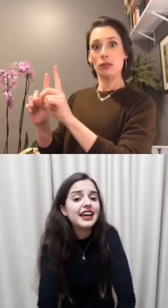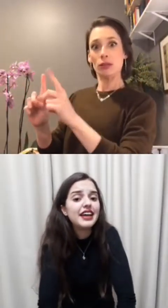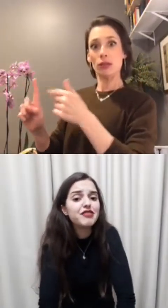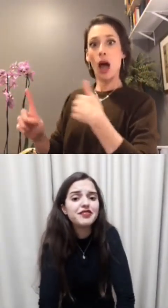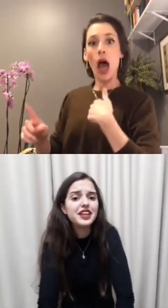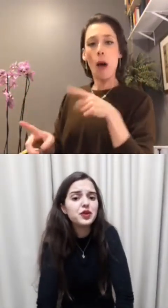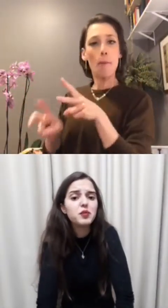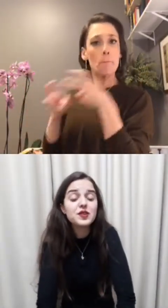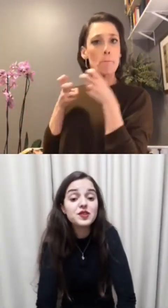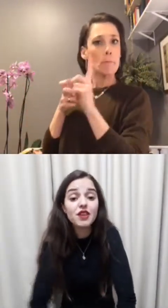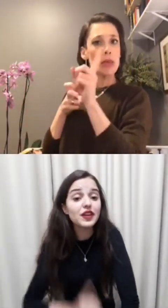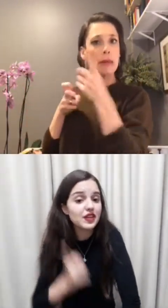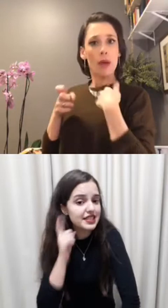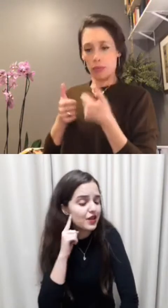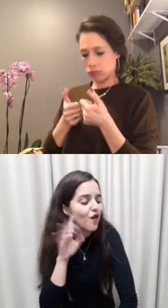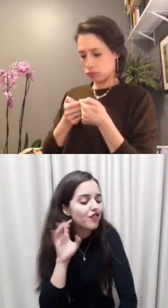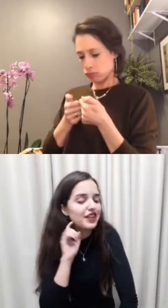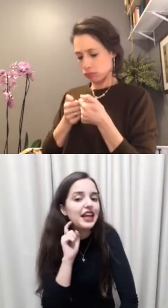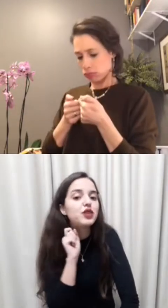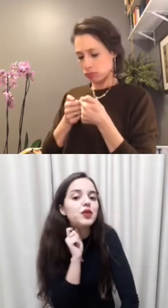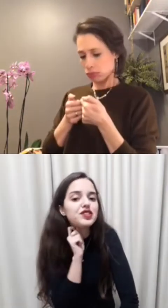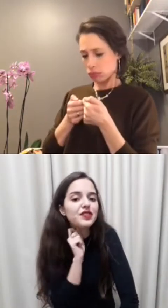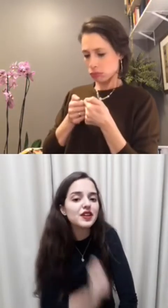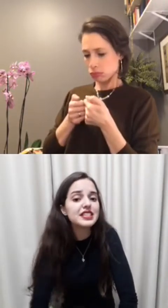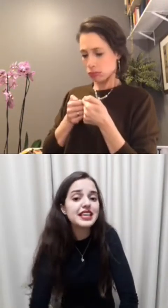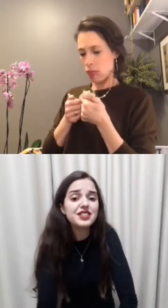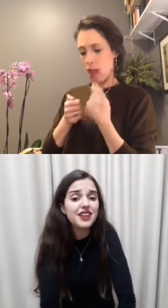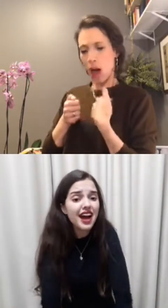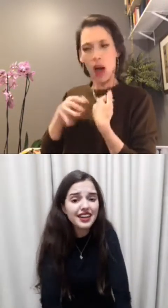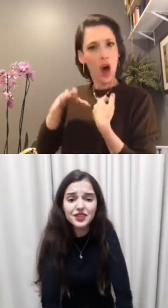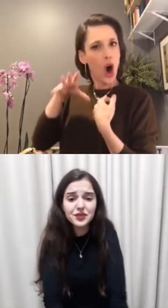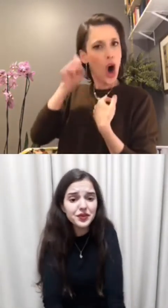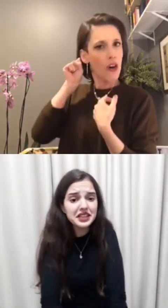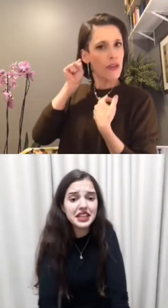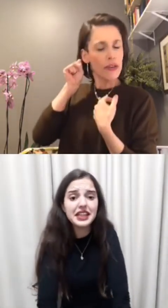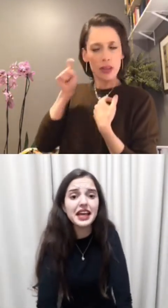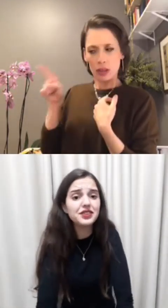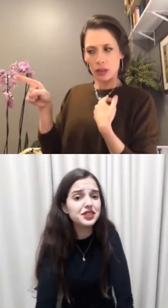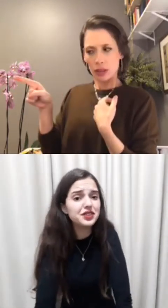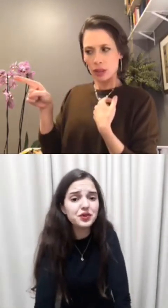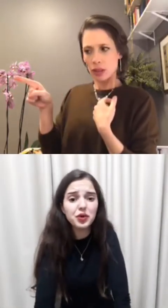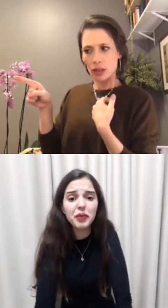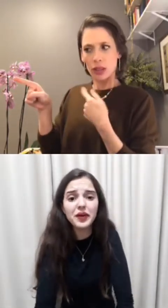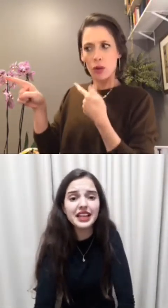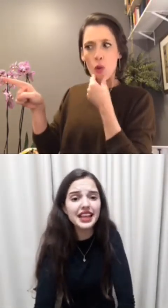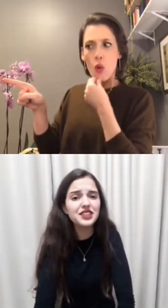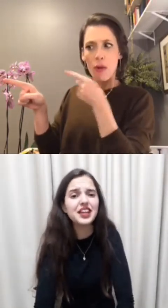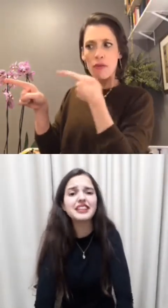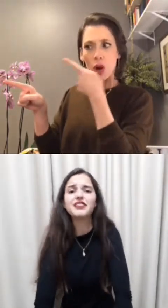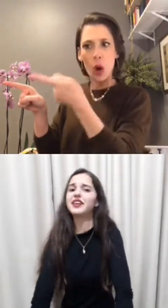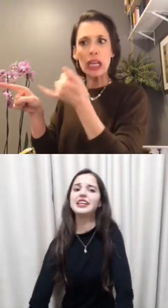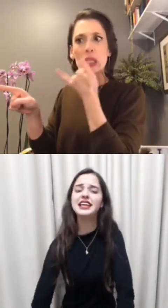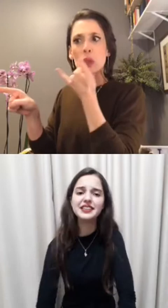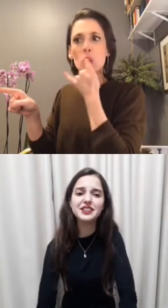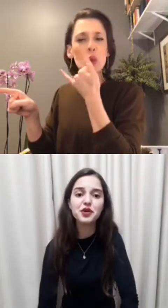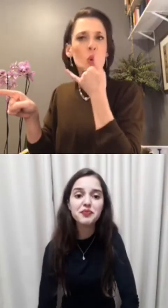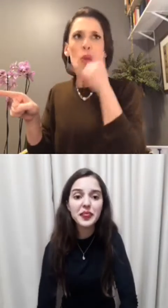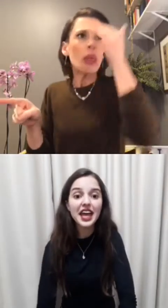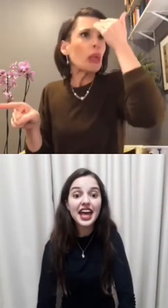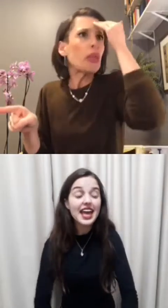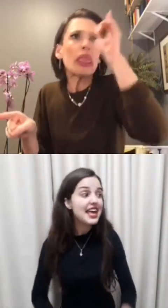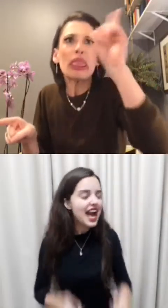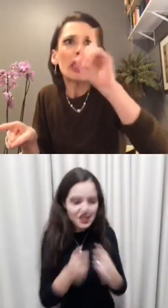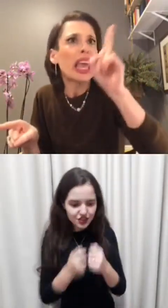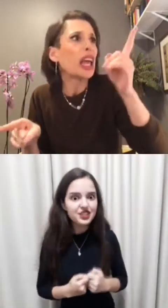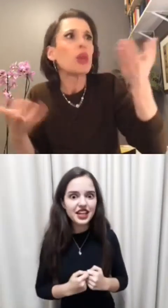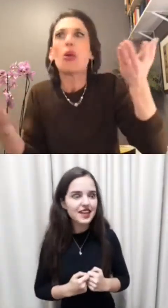Aí eu vi que o moço só falou assim, eu ouvi, né, que o moço falou assim, ai, eu não tô entendendo, desculpa, alguém entende o que ele tá falando?